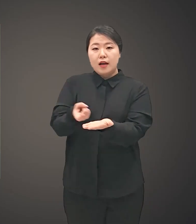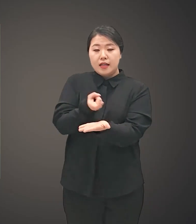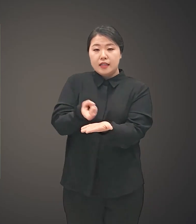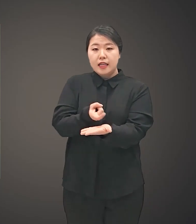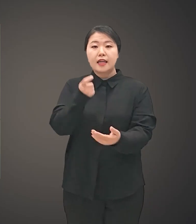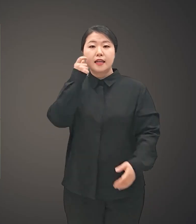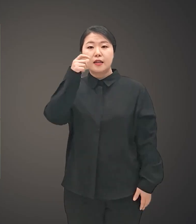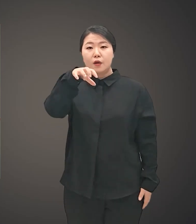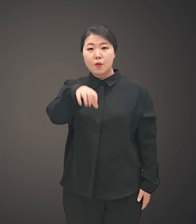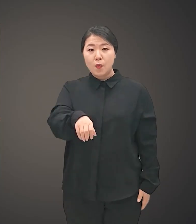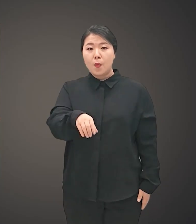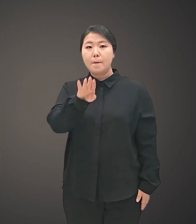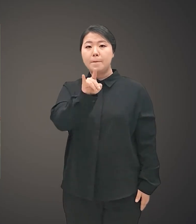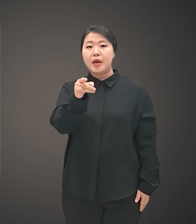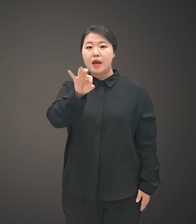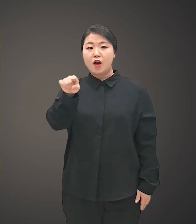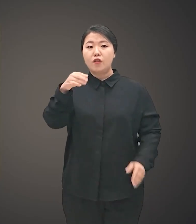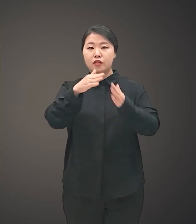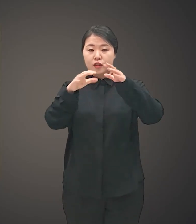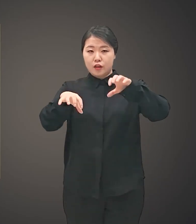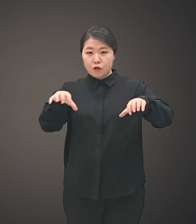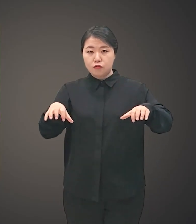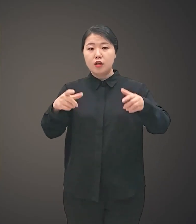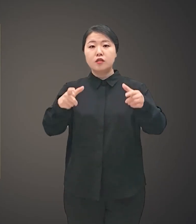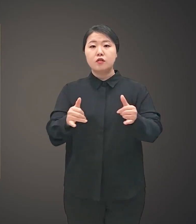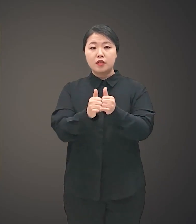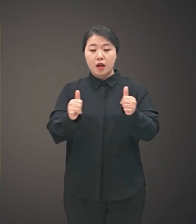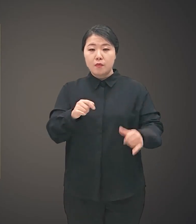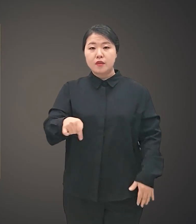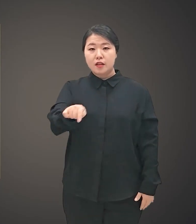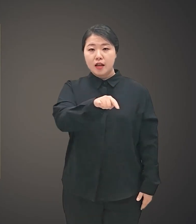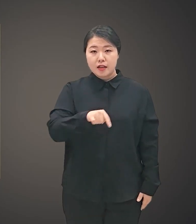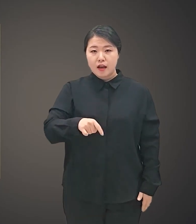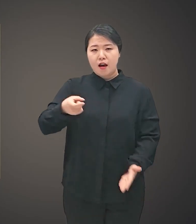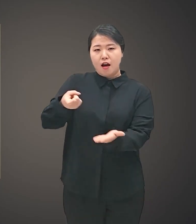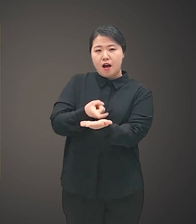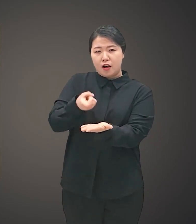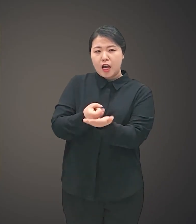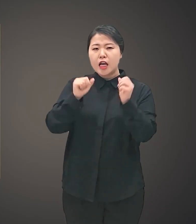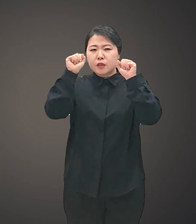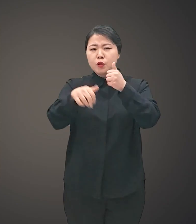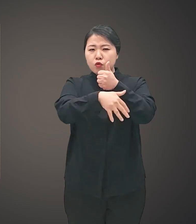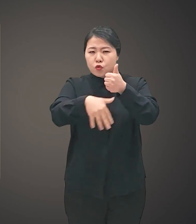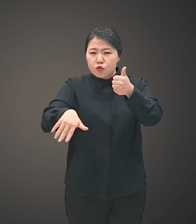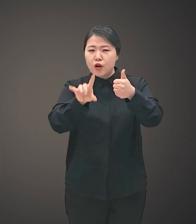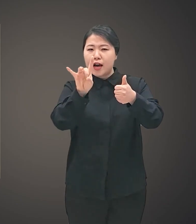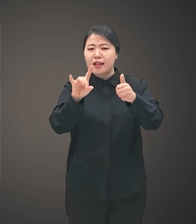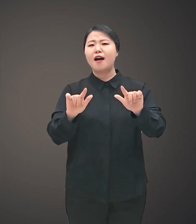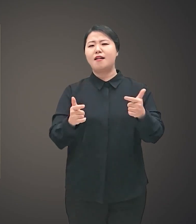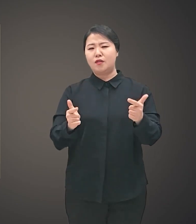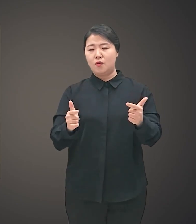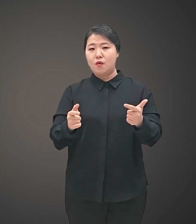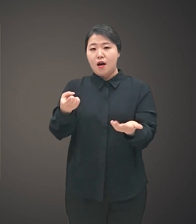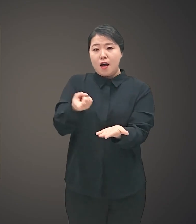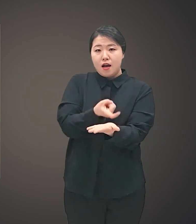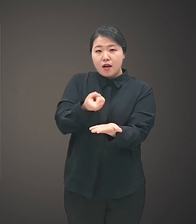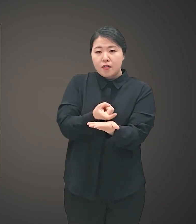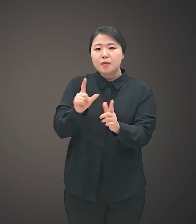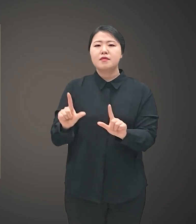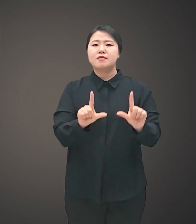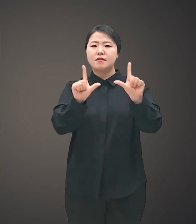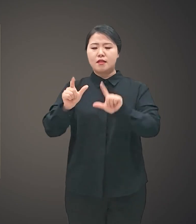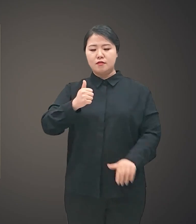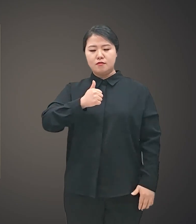아이스하키의 고장 베어타운. 마을 사람들에게 아이스하키는 단순한 스포츠 경기가 아니다. 아이스하키는